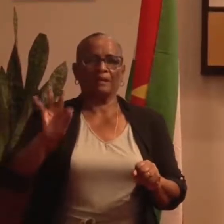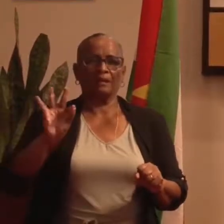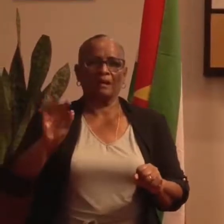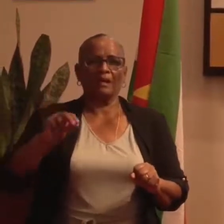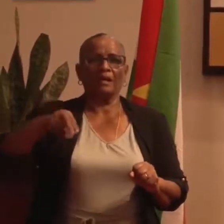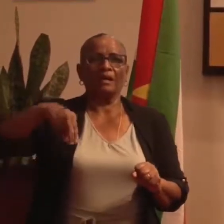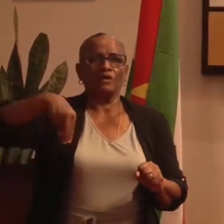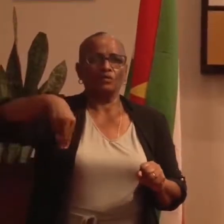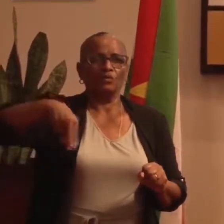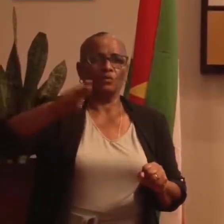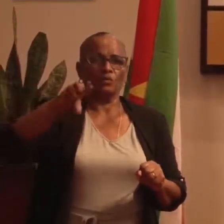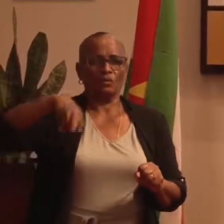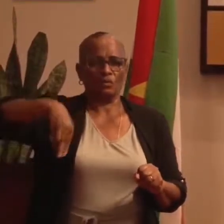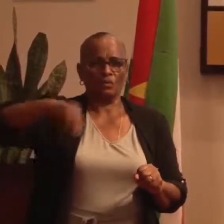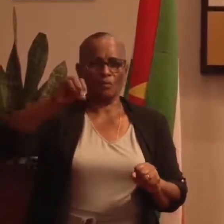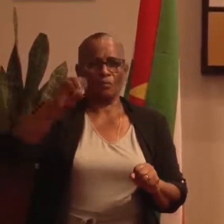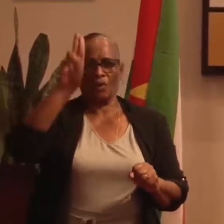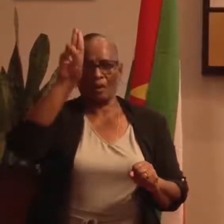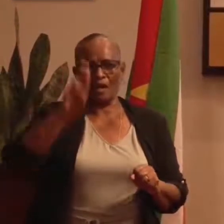Noor Mohammed.